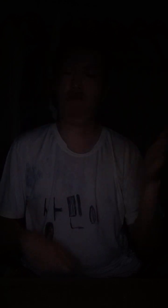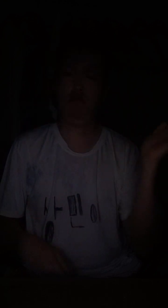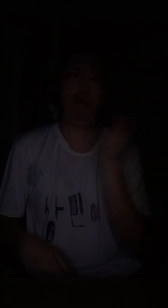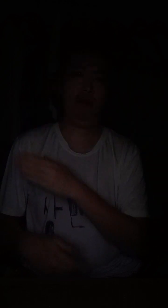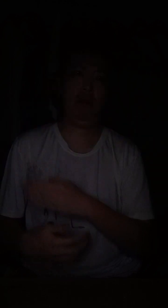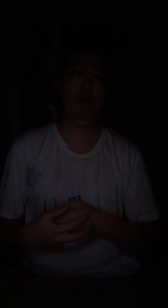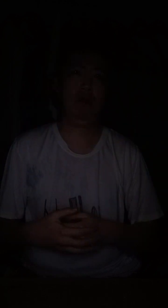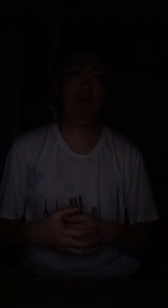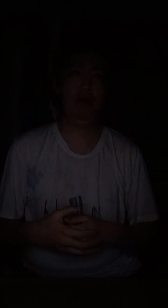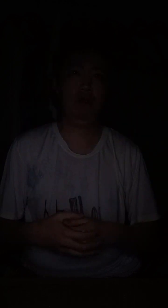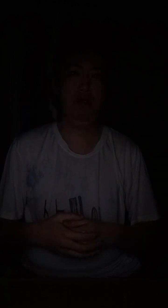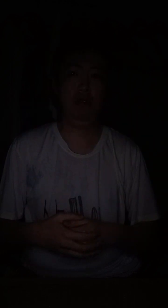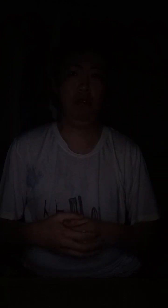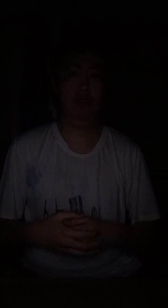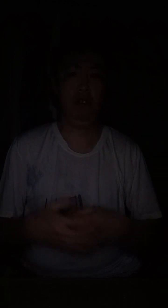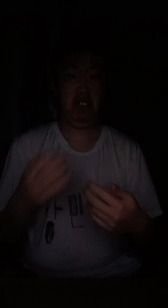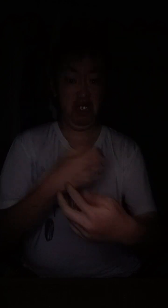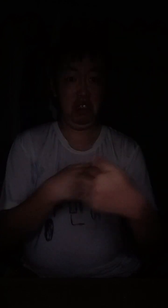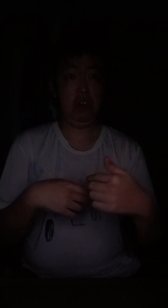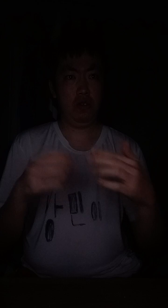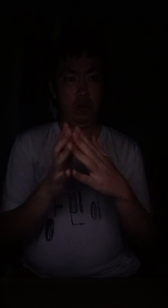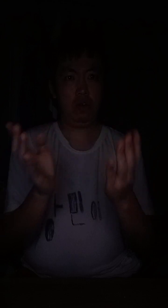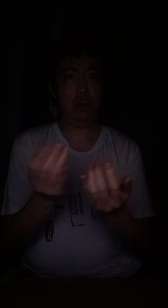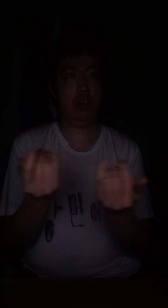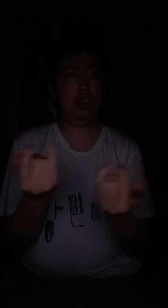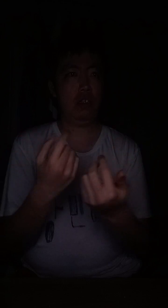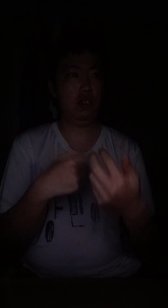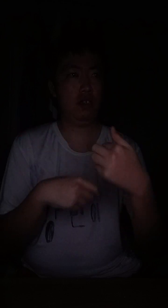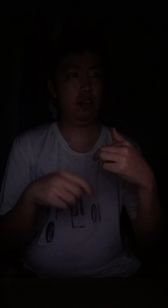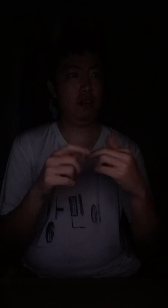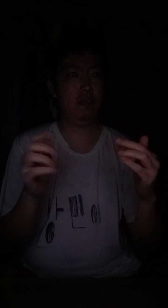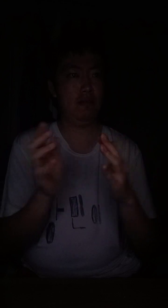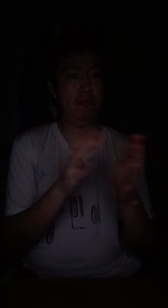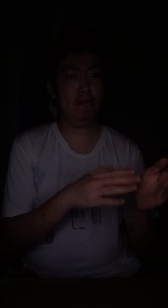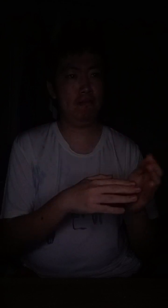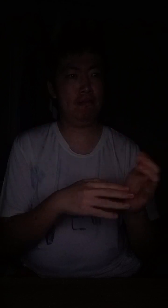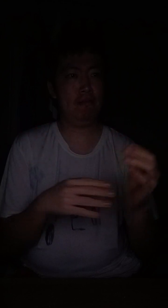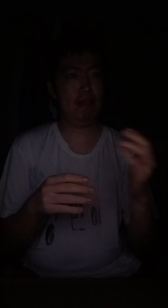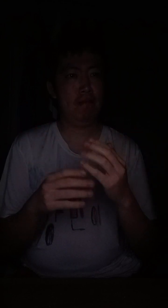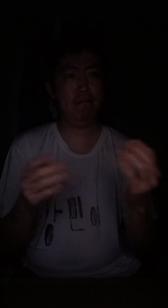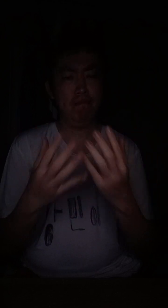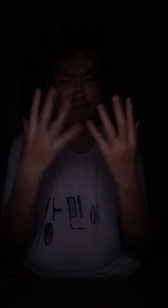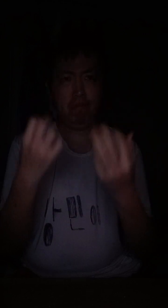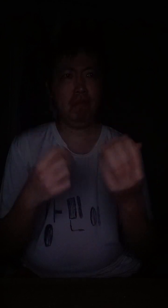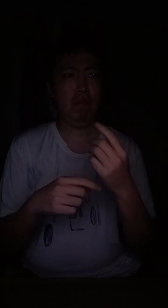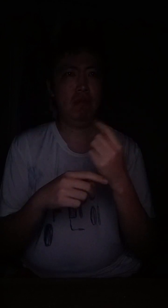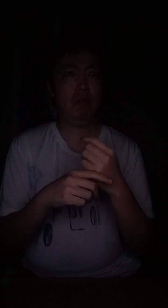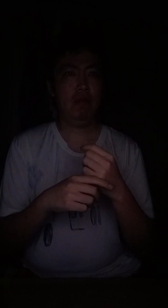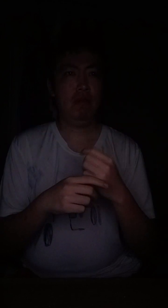없습니다. 지하철 공용 화장실에 들어갈 때는 아무래도 신경이 많이 쓰이는